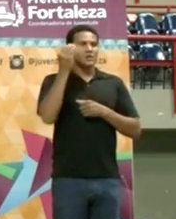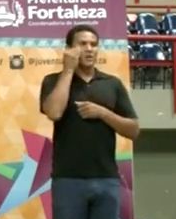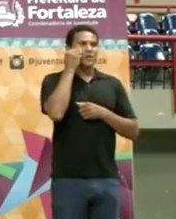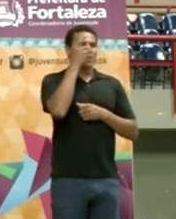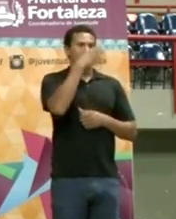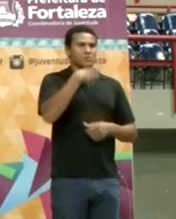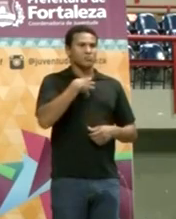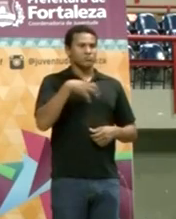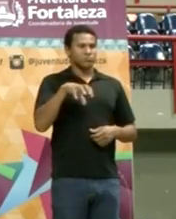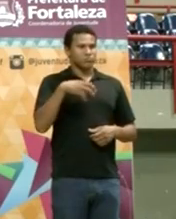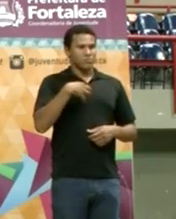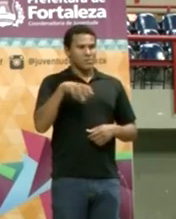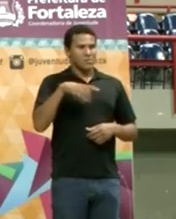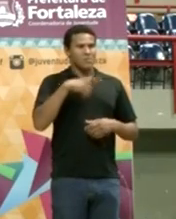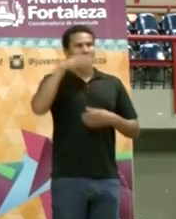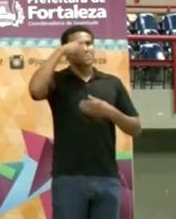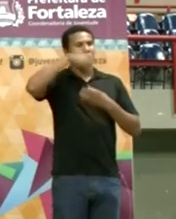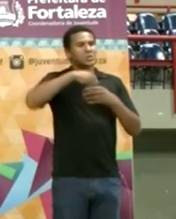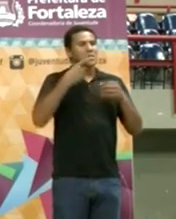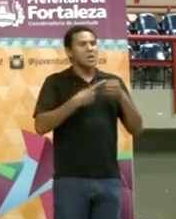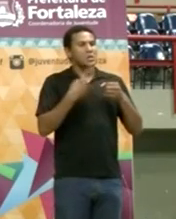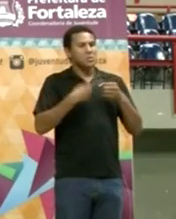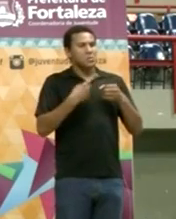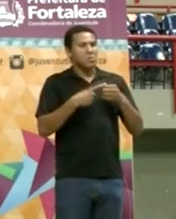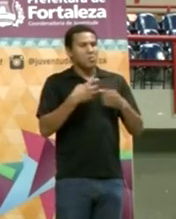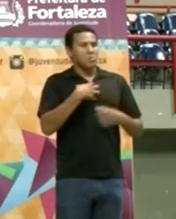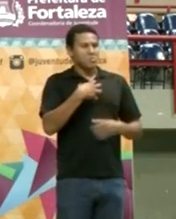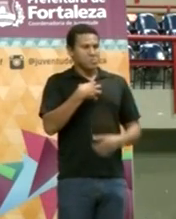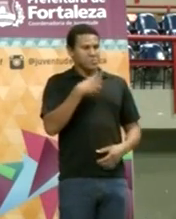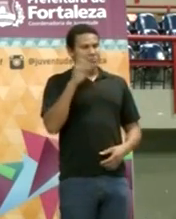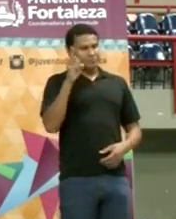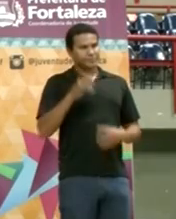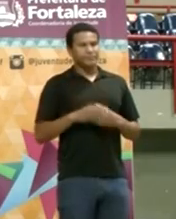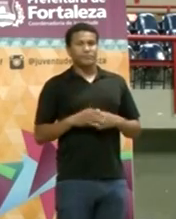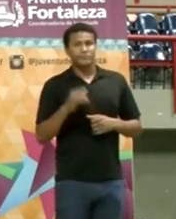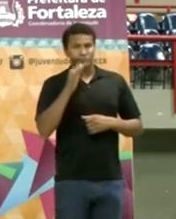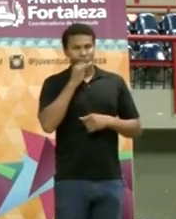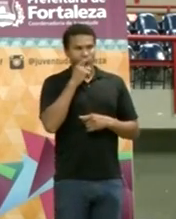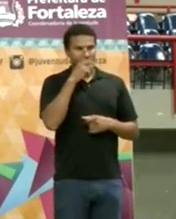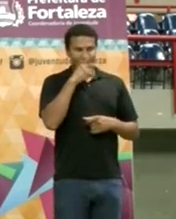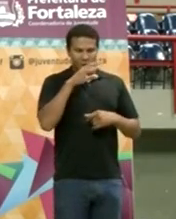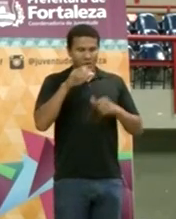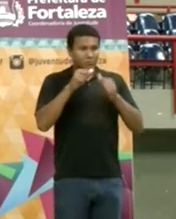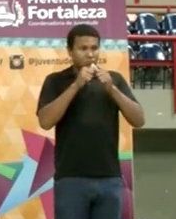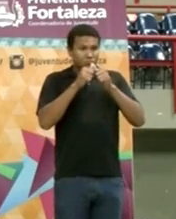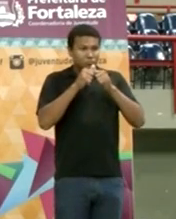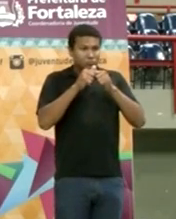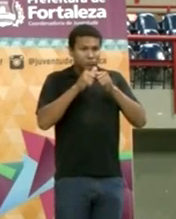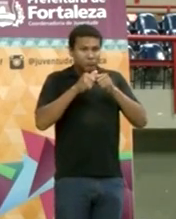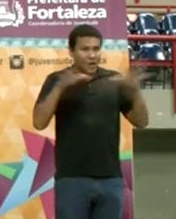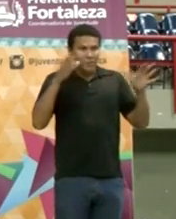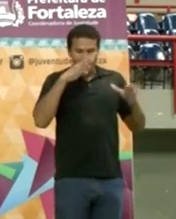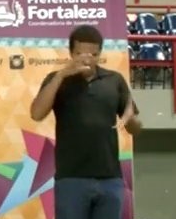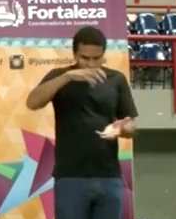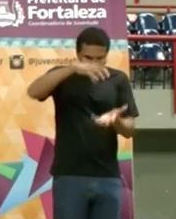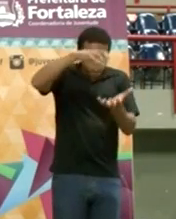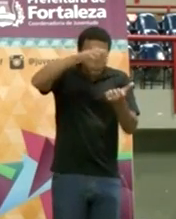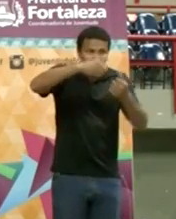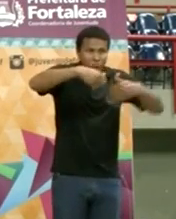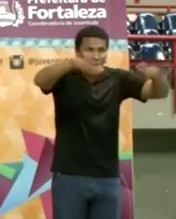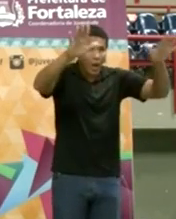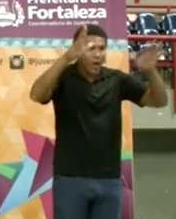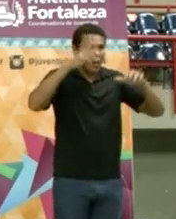de Jacobina. E nessa cidade do interior baiano, eles soltaram esse inseto transgênico e num